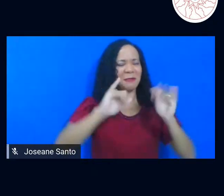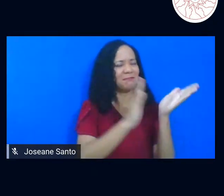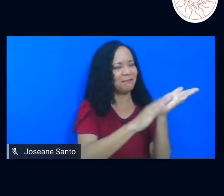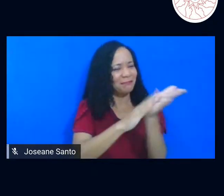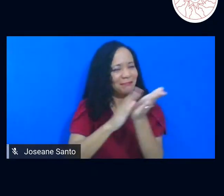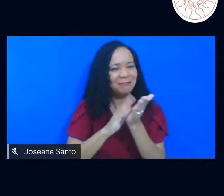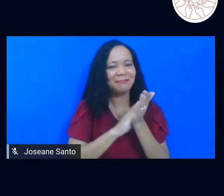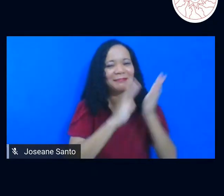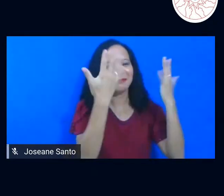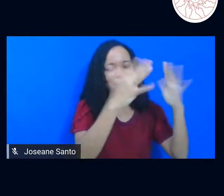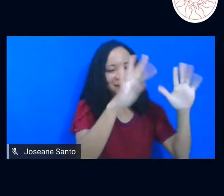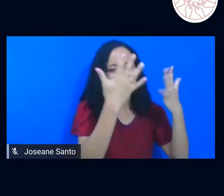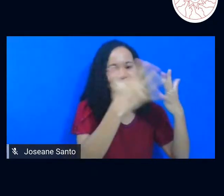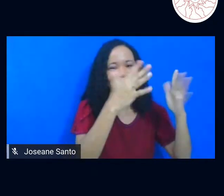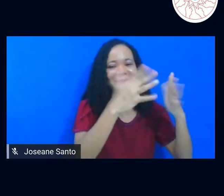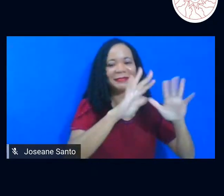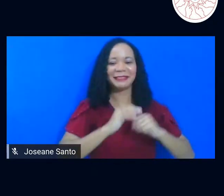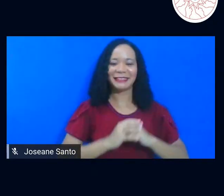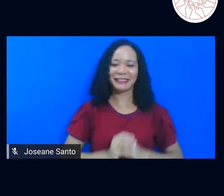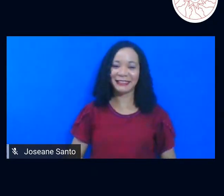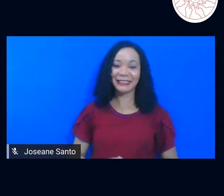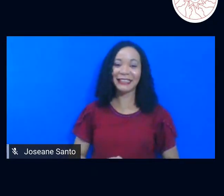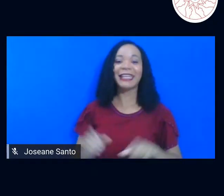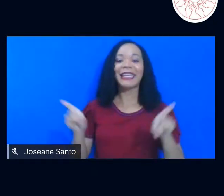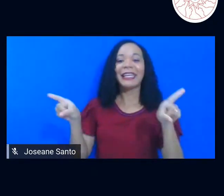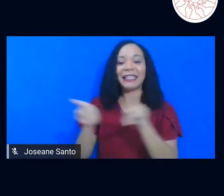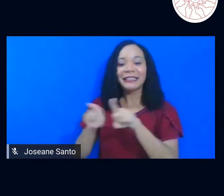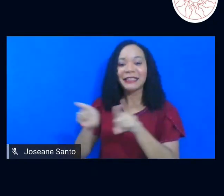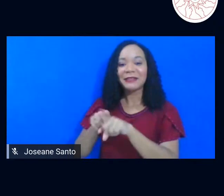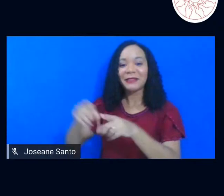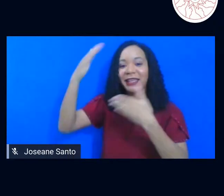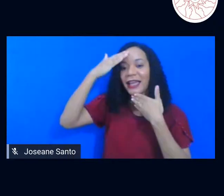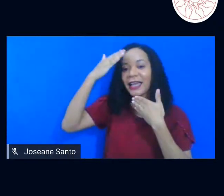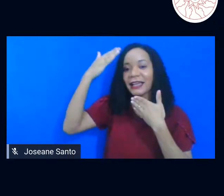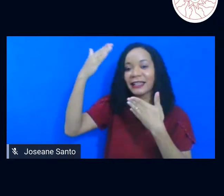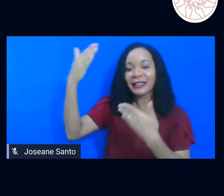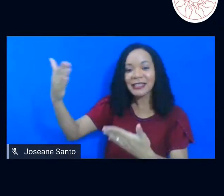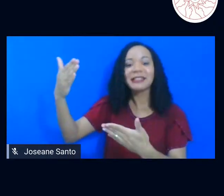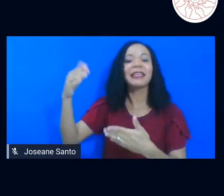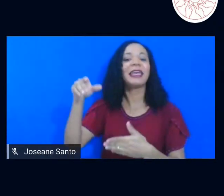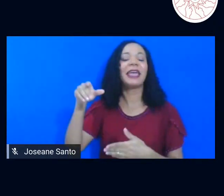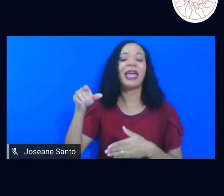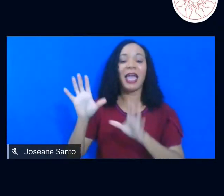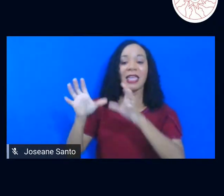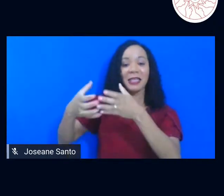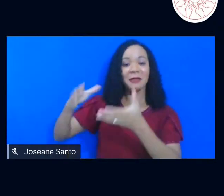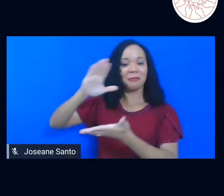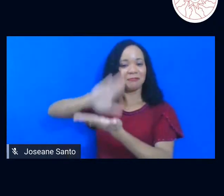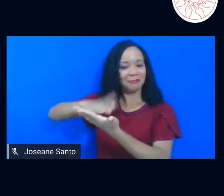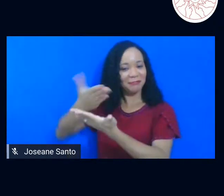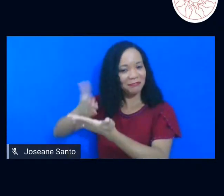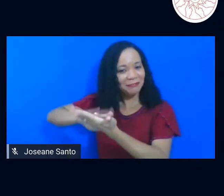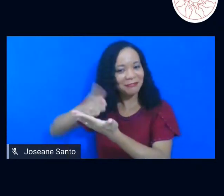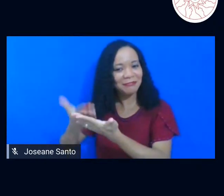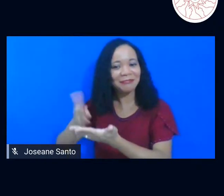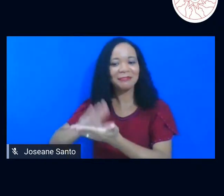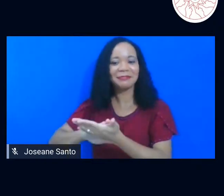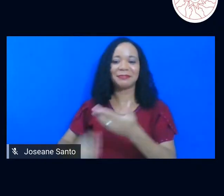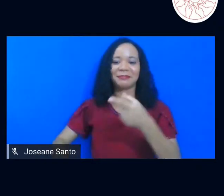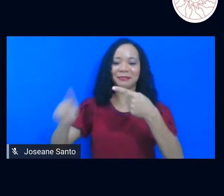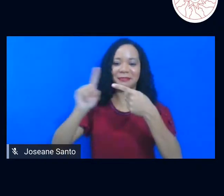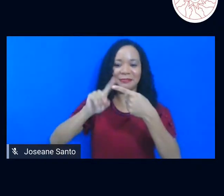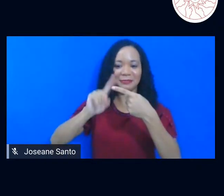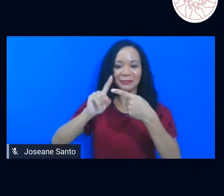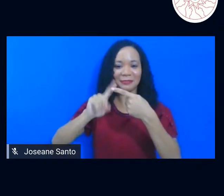agora é o momento de nós divulgarmos esse livro. Parabéns a todos os envolvidos. Fica o agradecimento